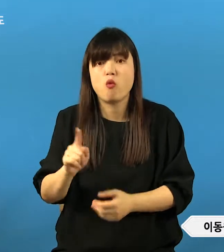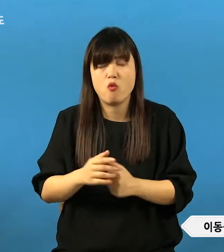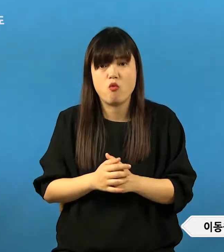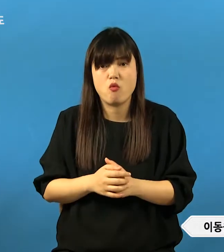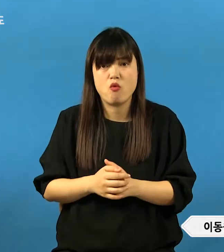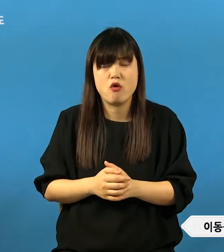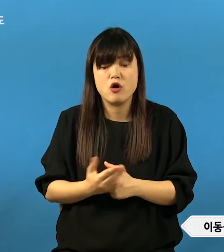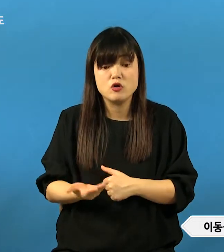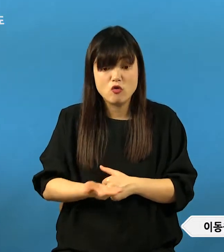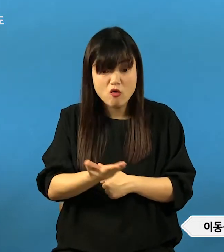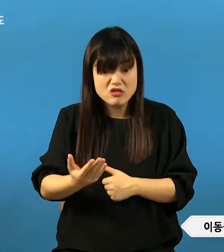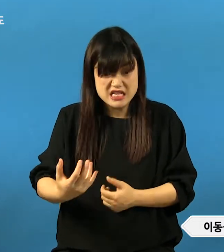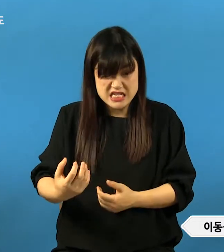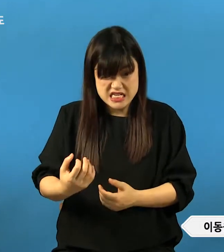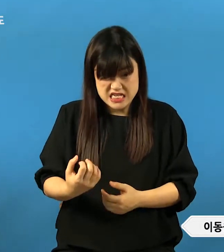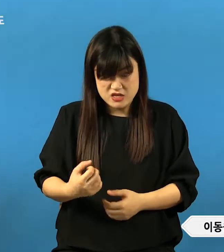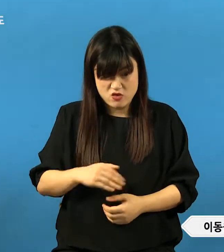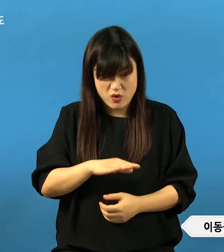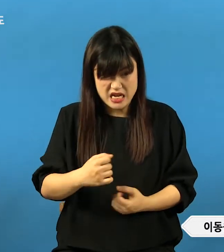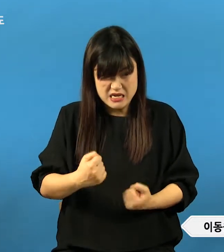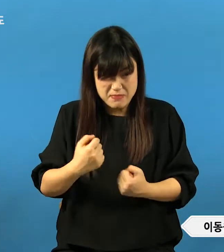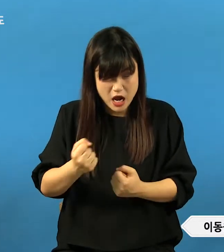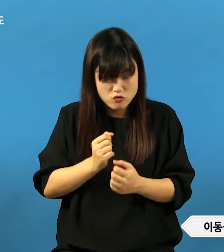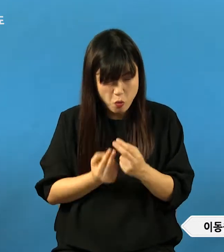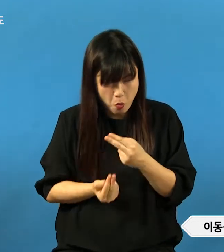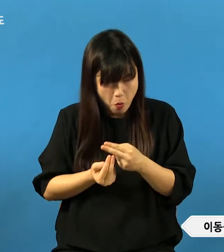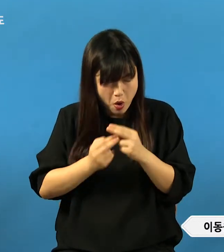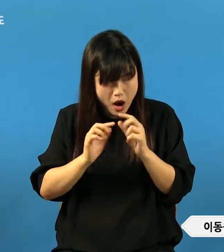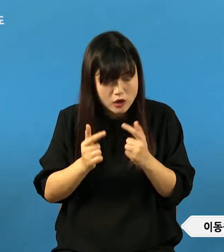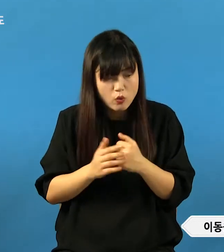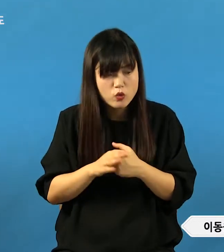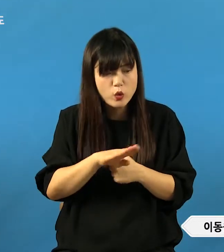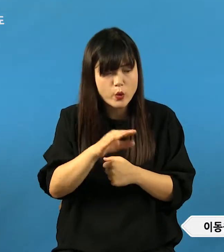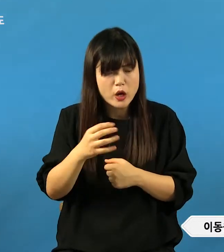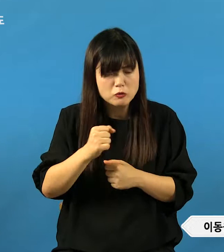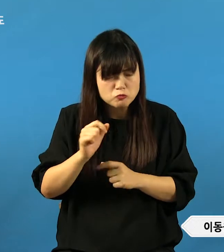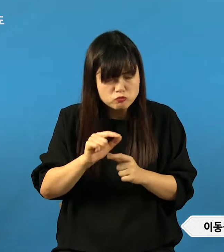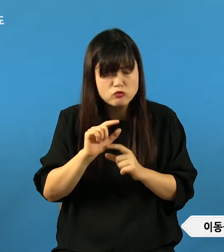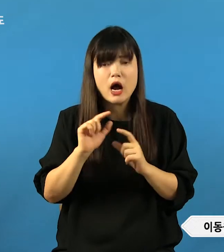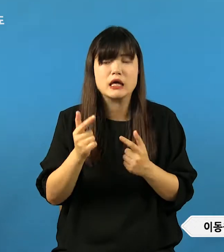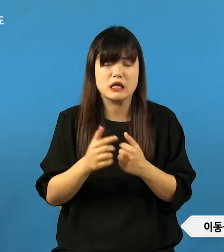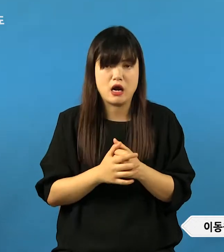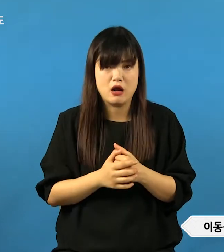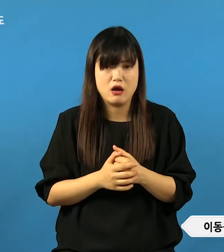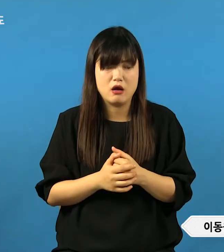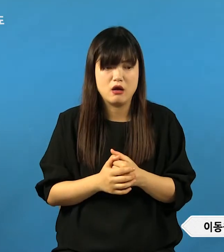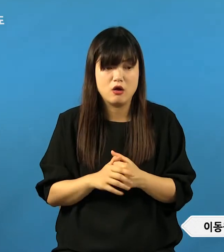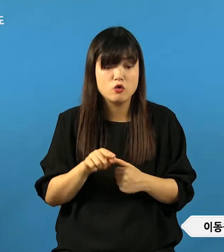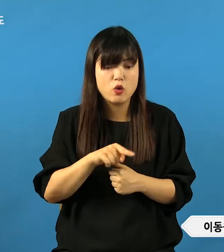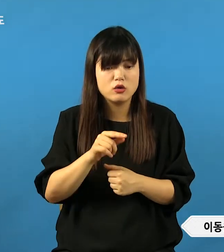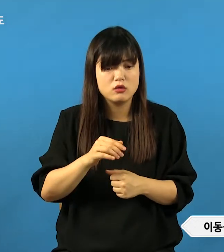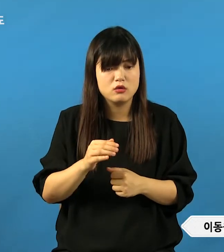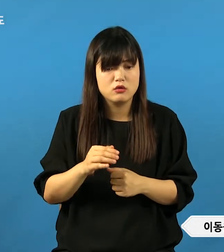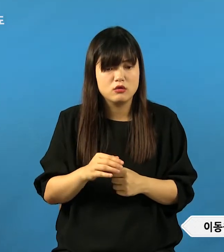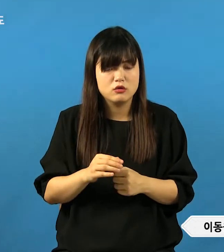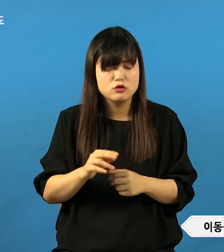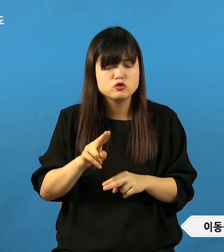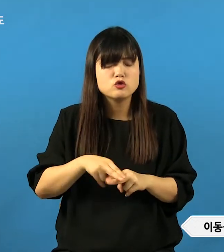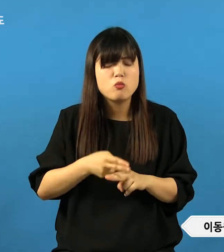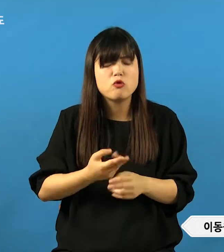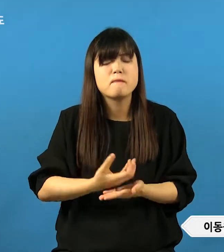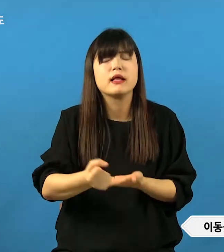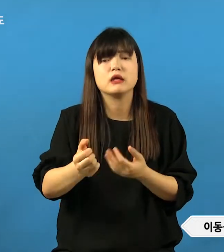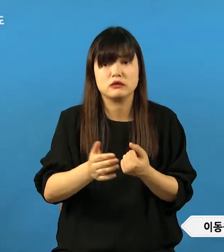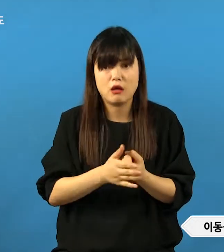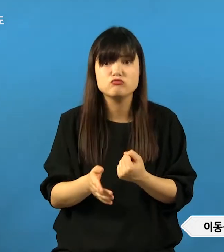있었어요. 이것은 너희들이 힘으로 이룬 재산이 아니고 너희들이 힘으로 누릴 수 있는 자산이 아니고 너희들은 전적으로